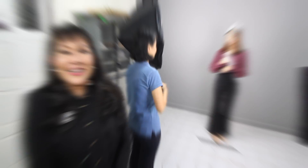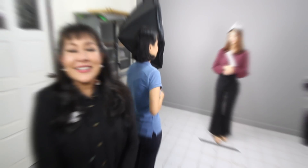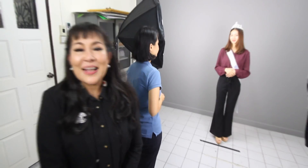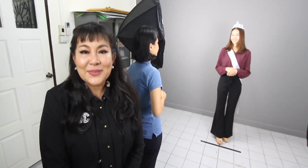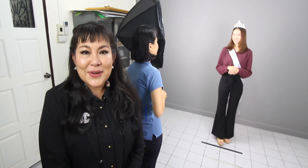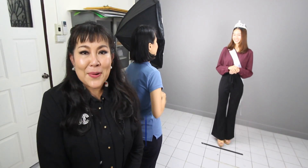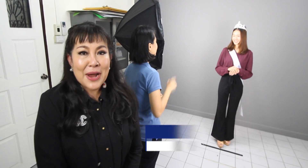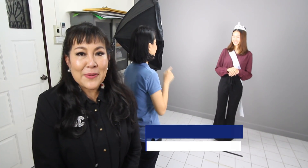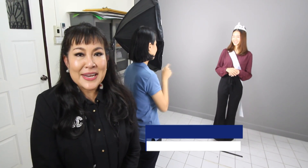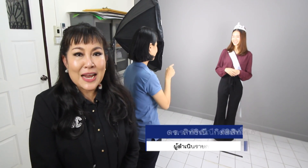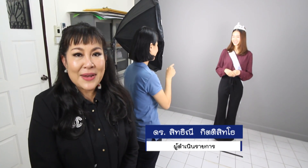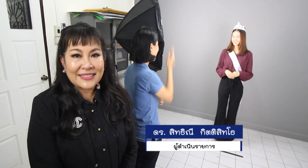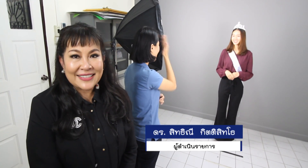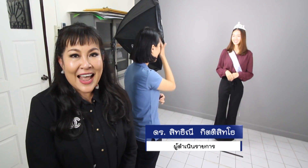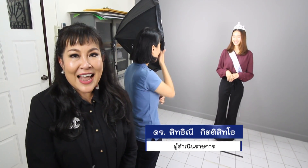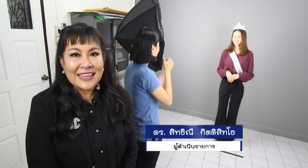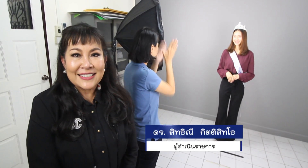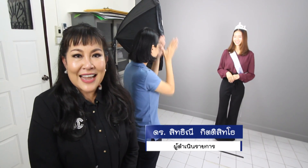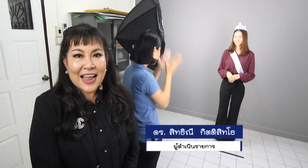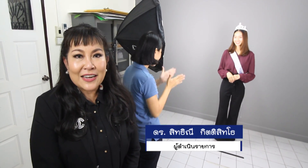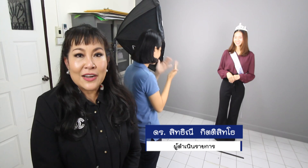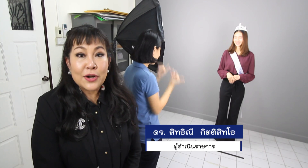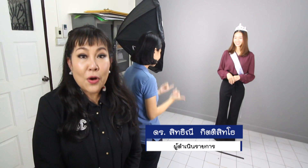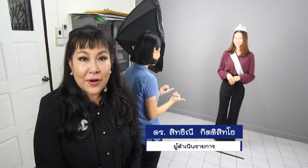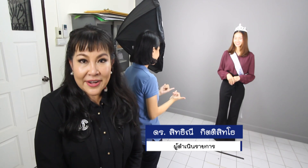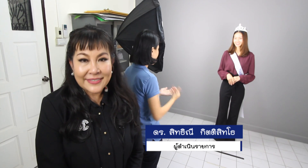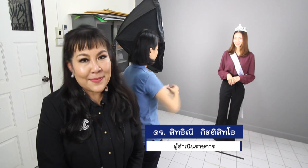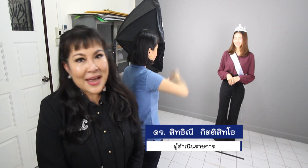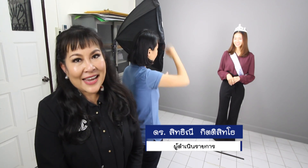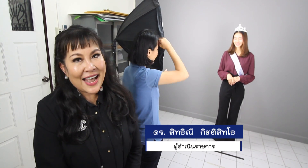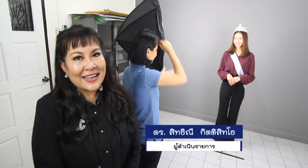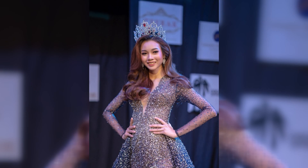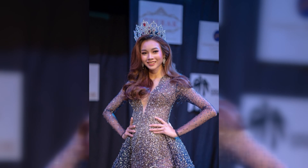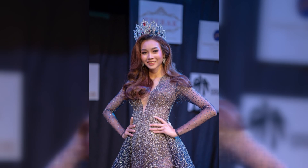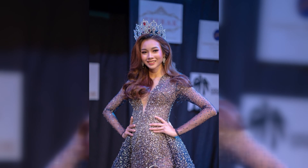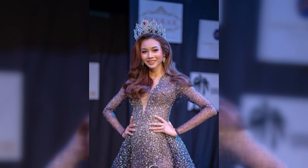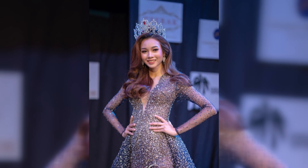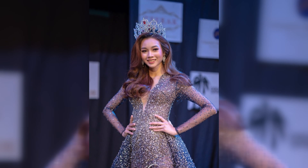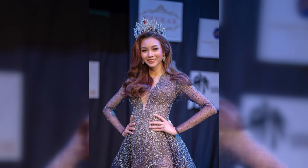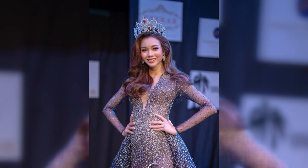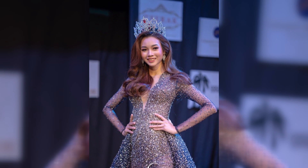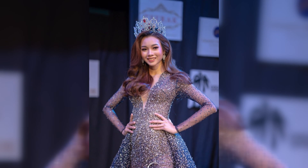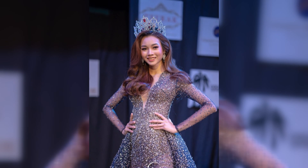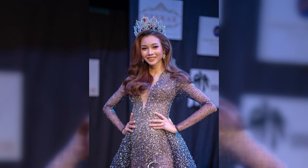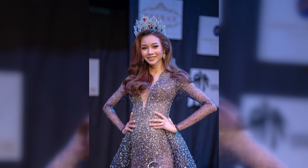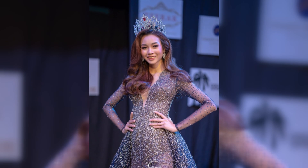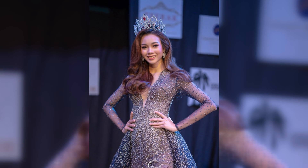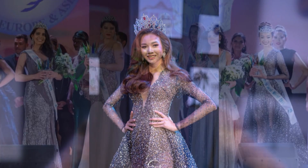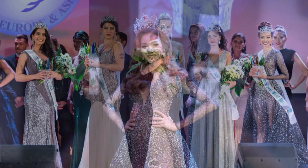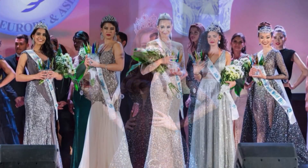สาวสวยของเราวันนี้นะคะเป็นนักศึกษาจากนครราชสีมาค่ะแล้วก็ไปได้รับรางวัลนะคะการันตีความงามในงามหูหนว